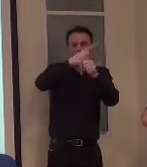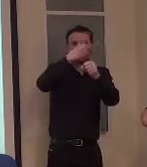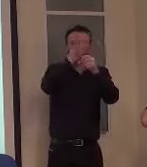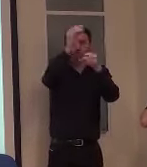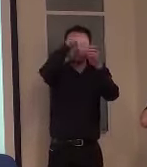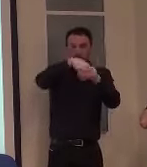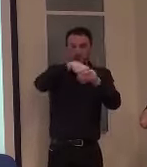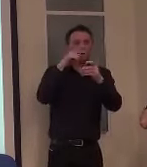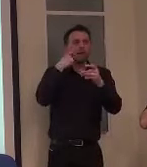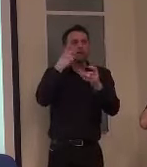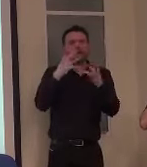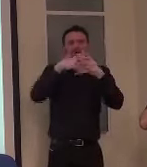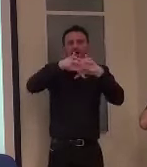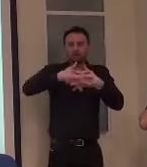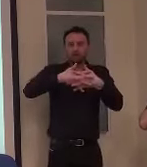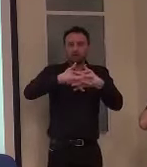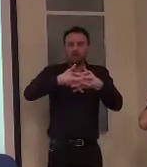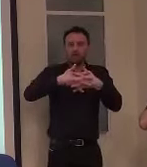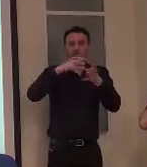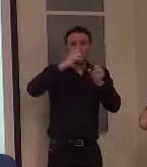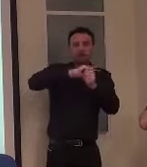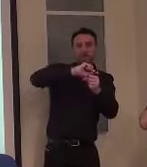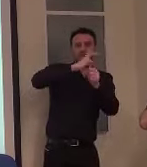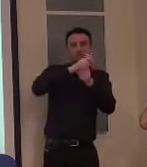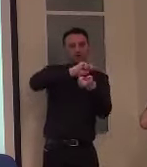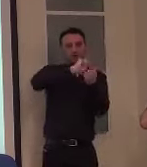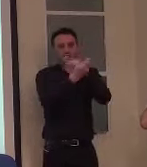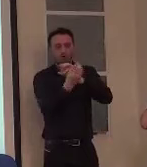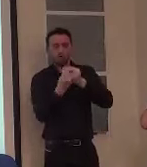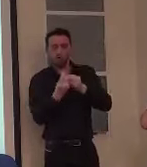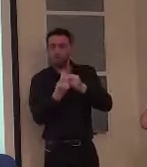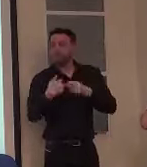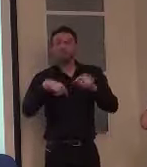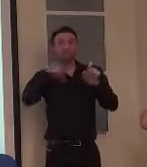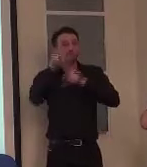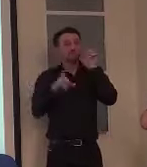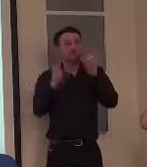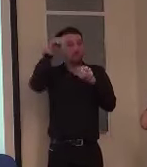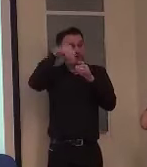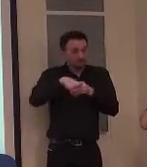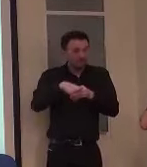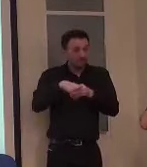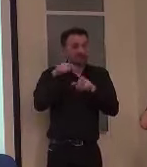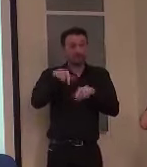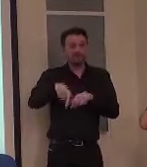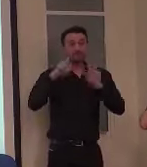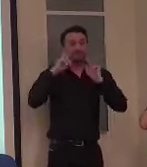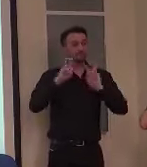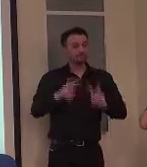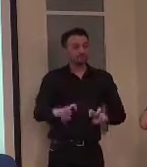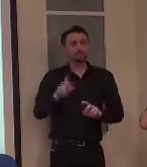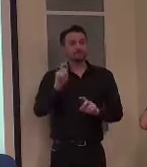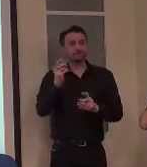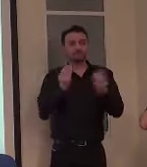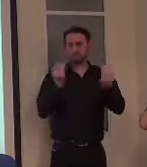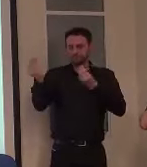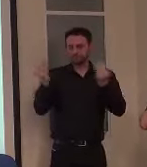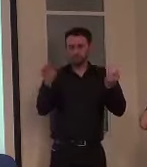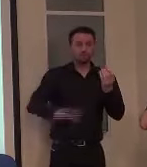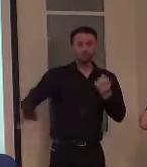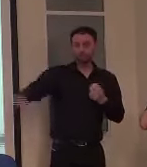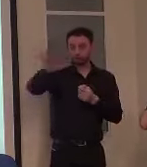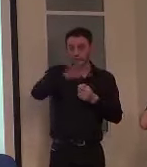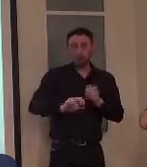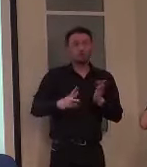la articulación de un nivel a otro los participantes de este estudio fueron referentes jurisdiccionales